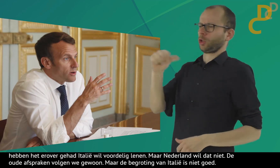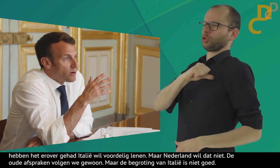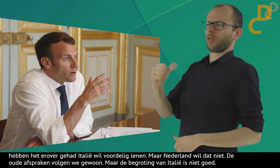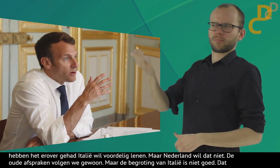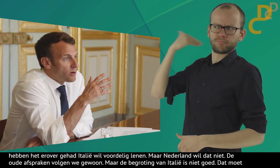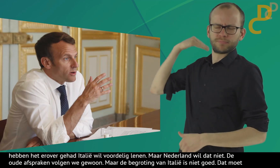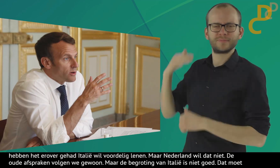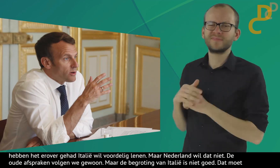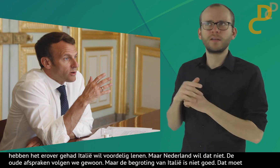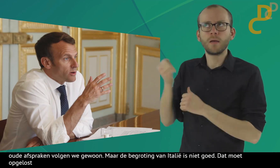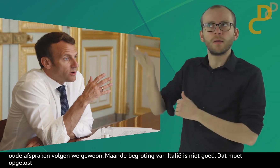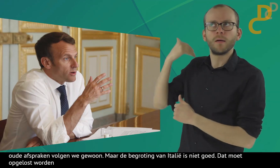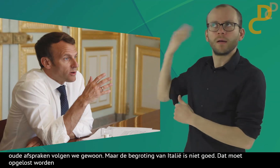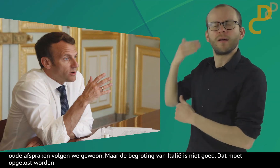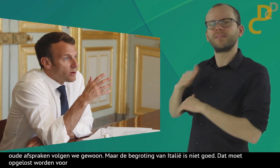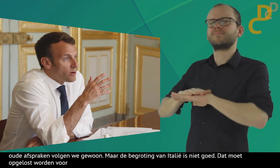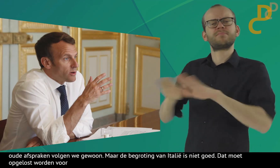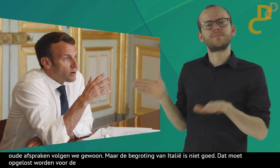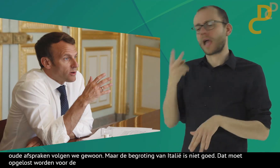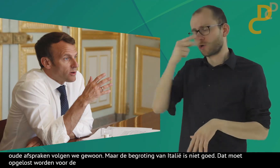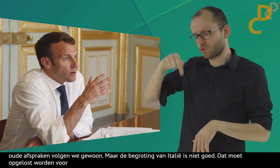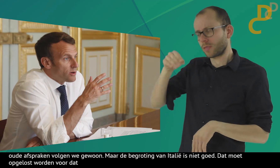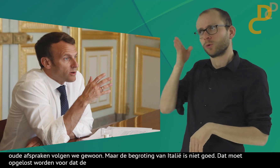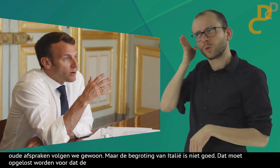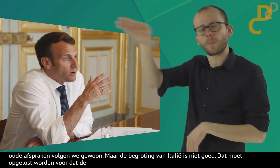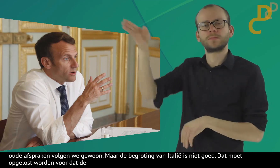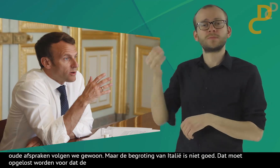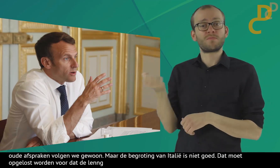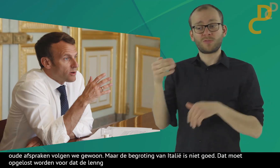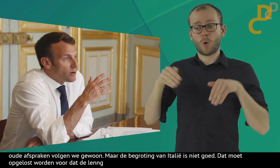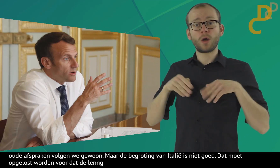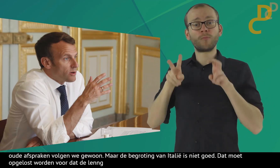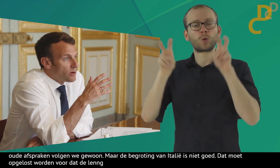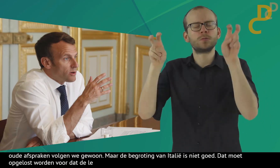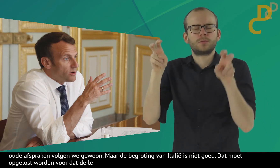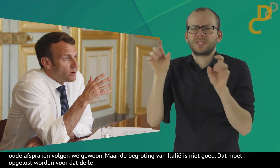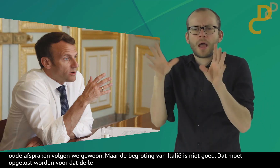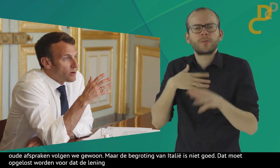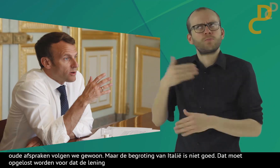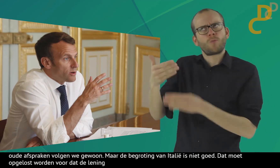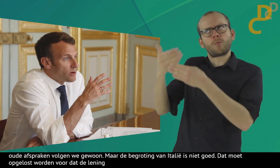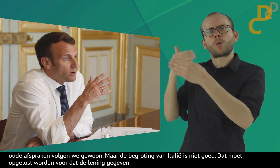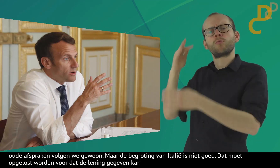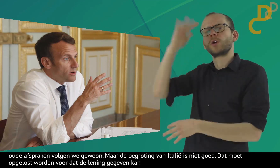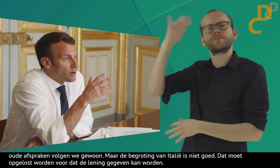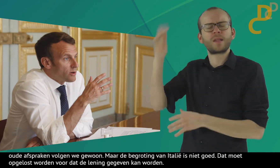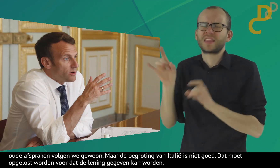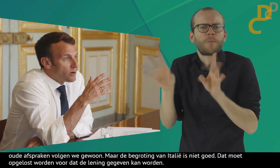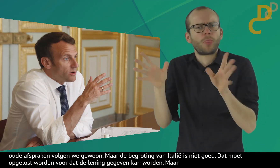vragen. Maar ja, die schulden van het verleden, zeg maar Krol, daar moeten we niet naar kijken. We moeten nu kijken naar de toekomst. Want dit coronavirus had niemand van